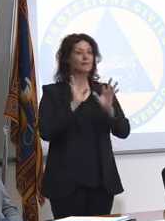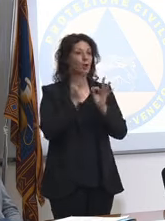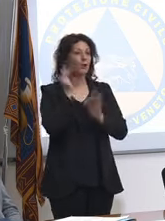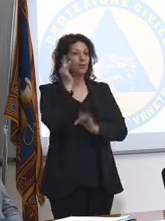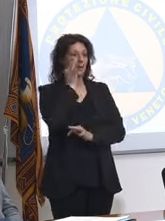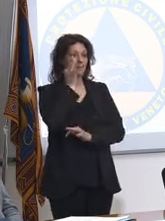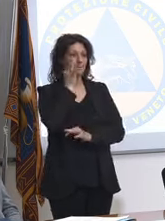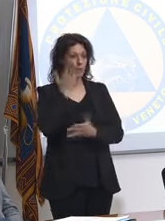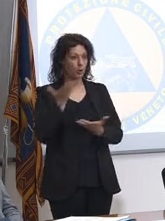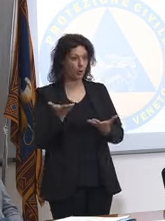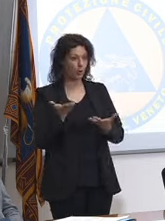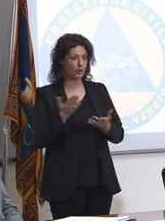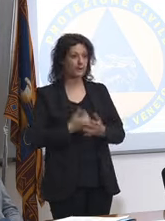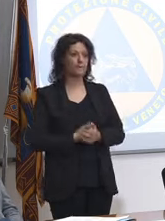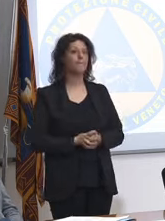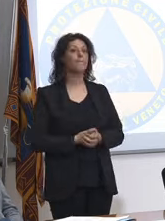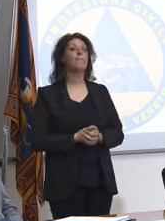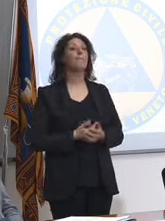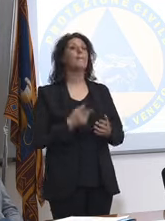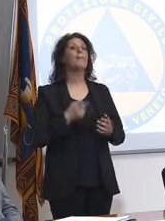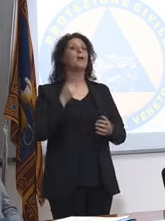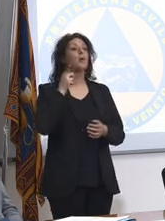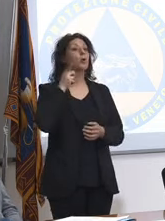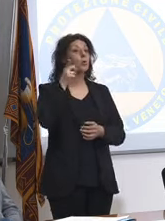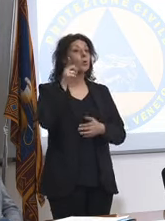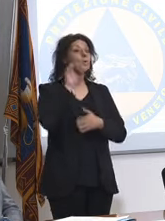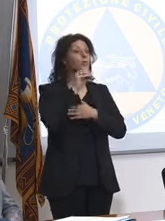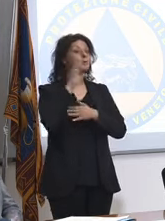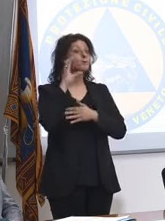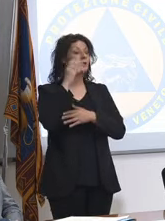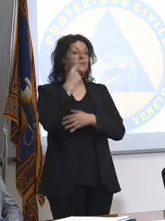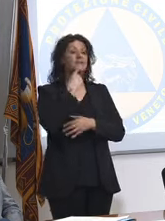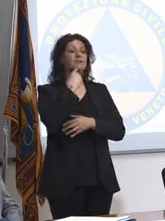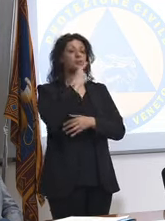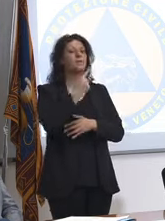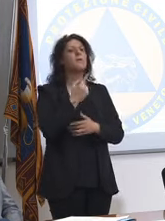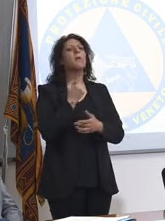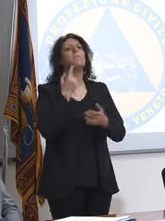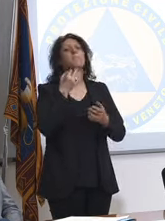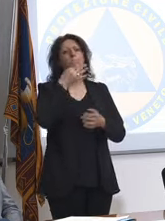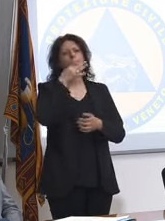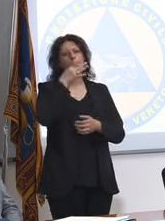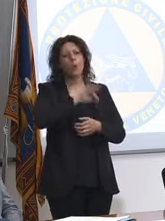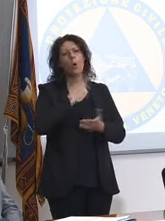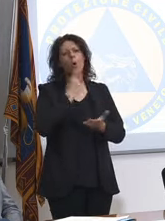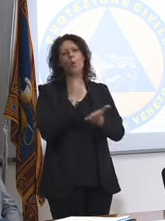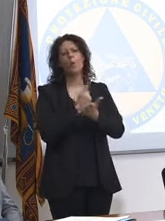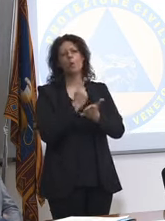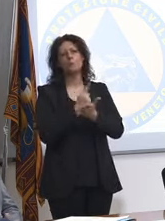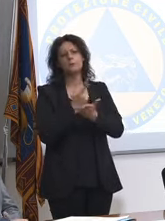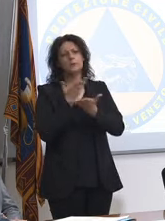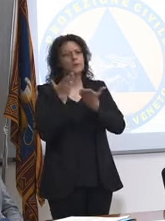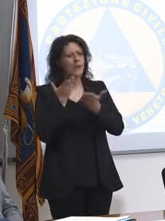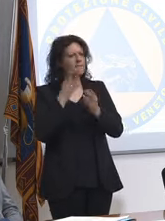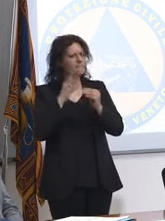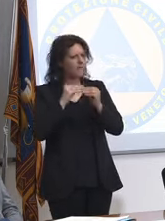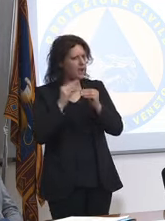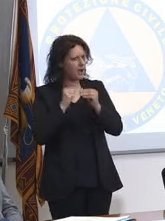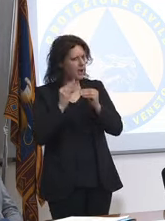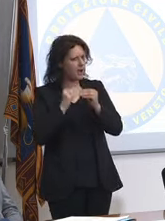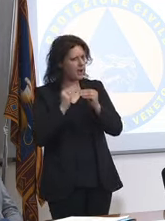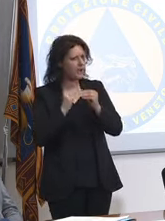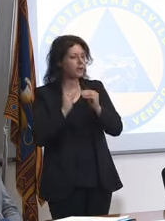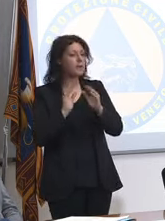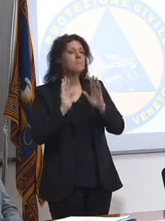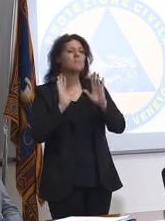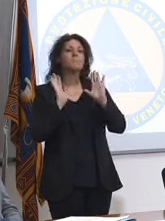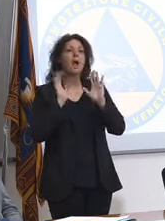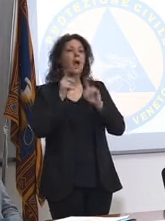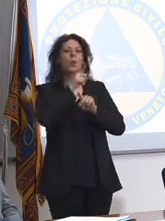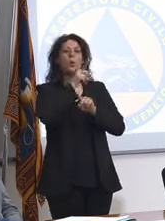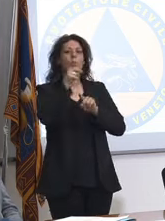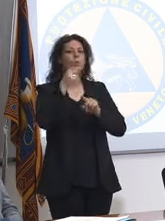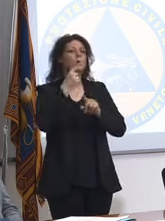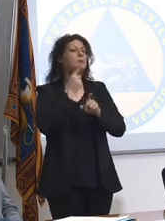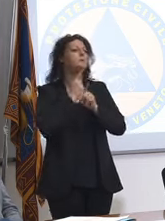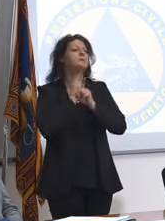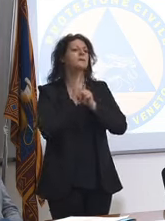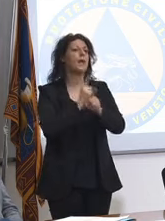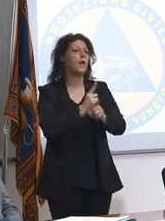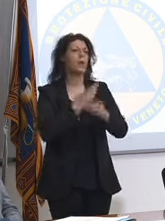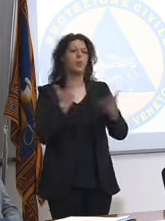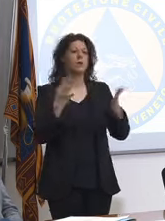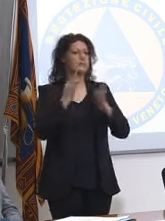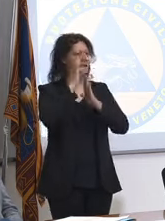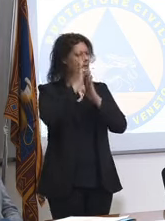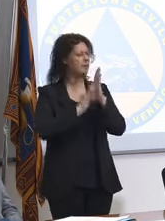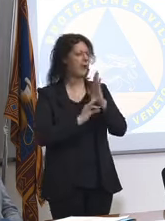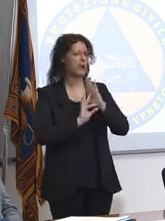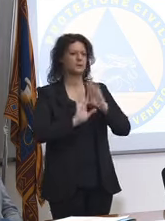sosteneva che questo poteva essere utile, ma che avrebbe seguito quelle che erano le indicazioni nazionali